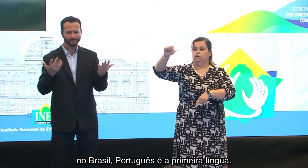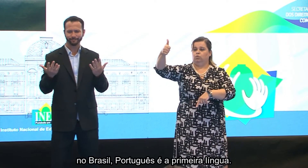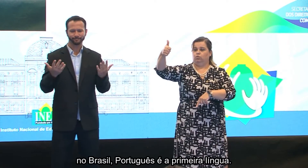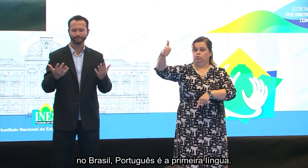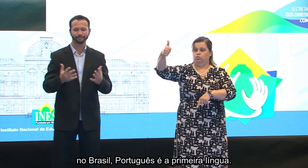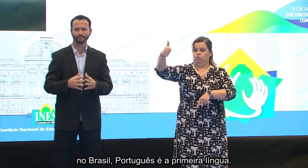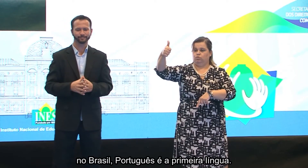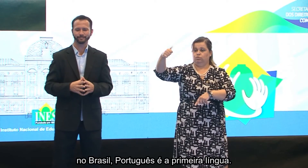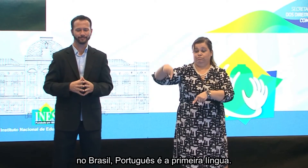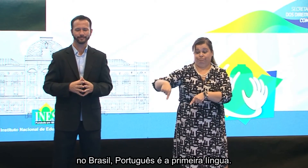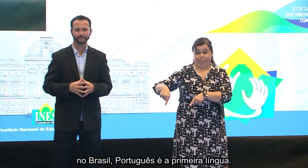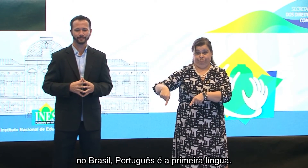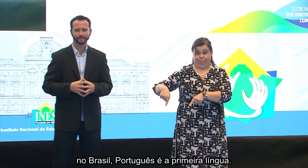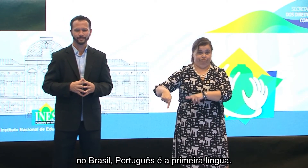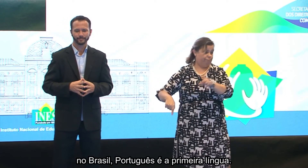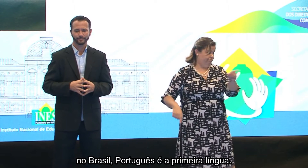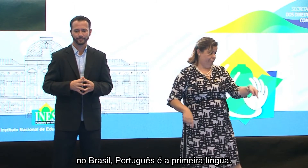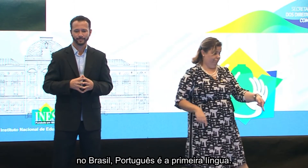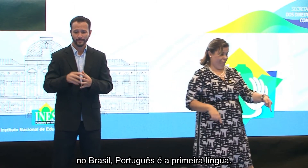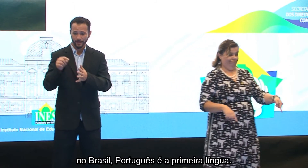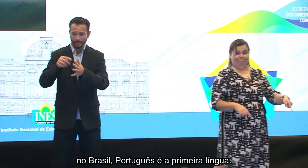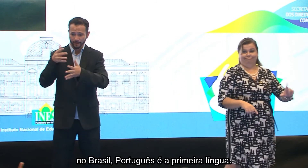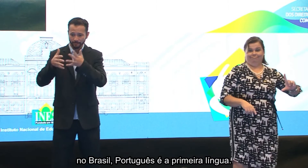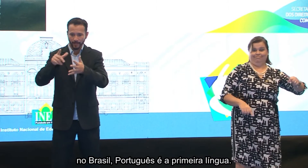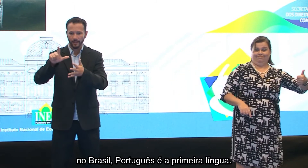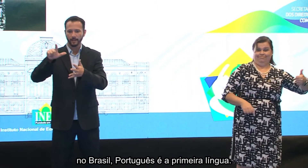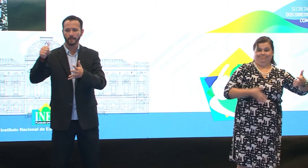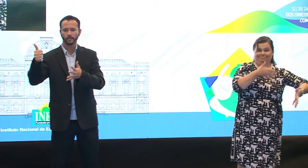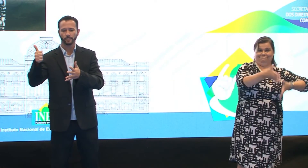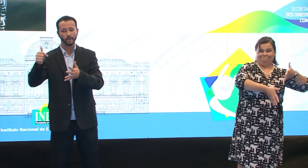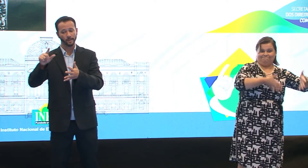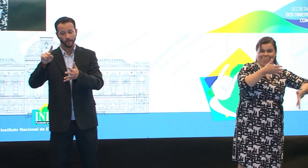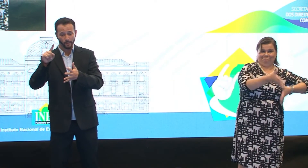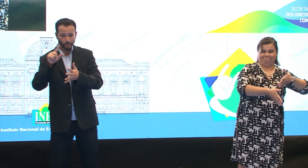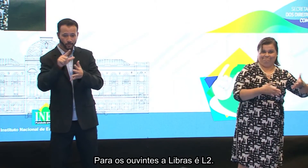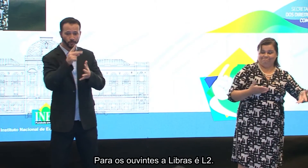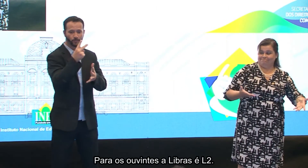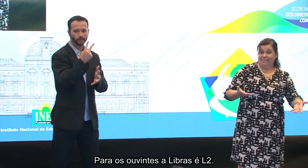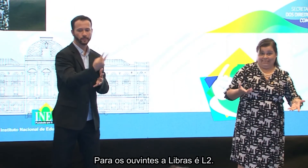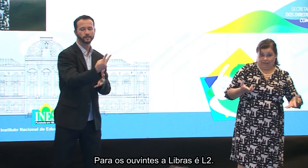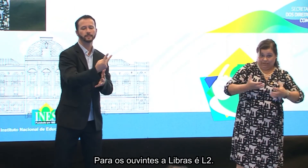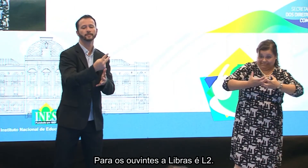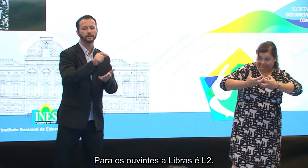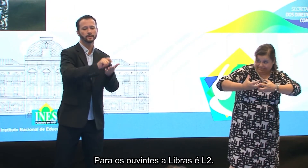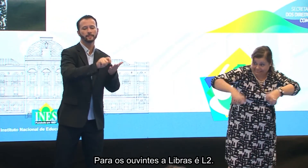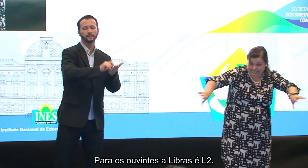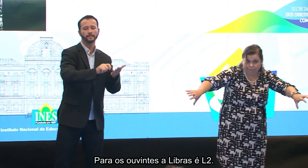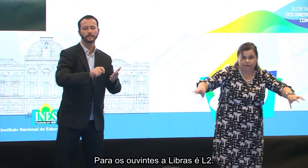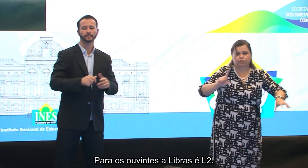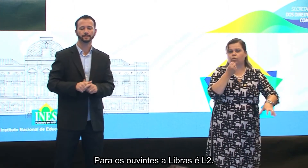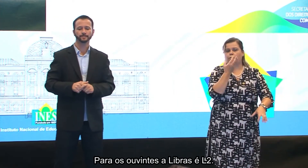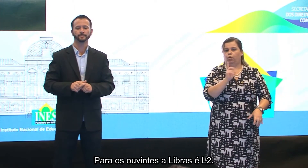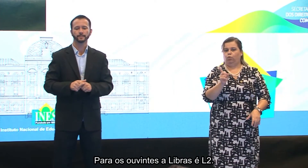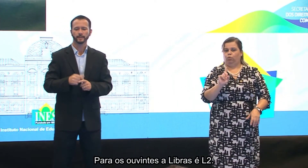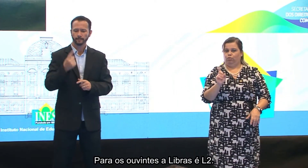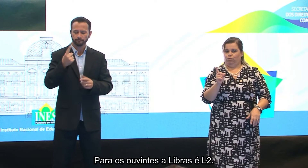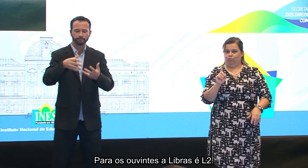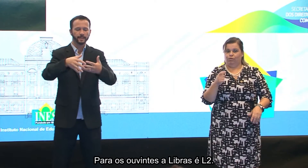No Brasil, português é a primeira língua para os ouvintes. E Libras para